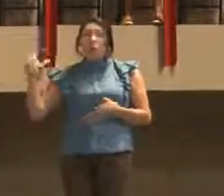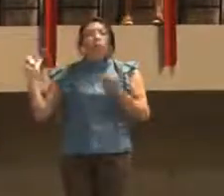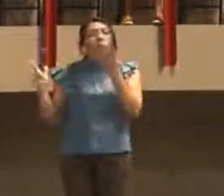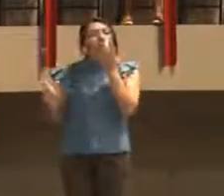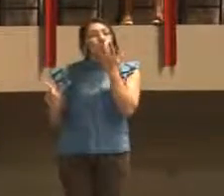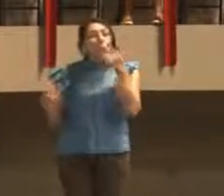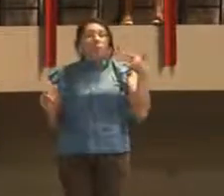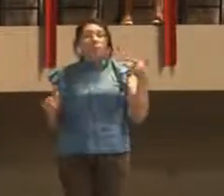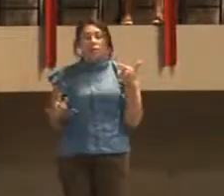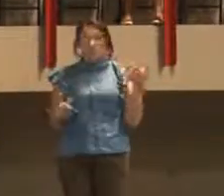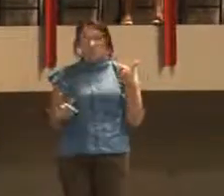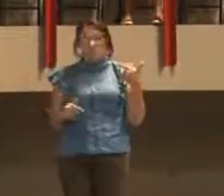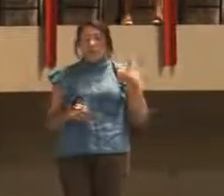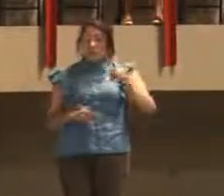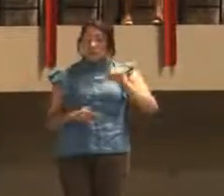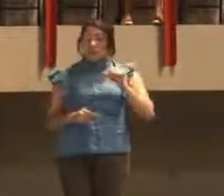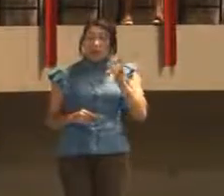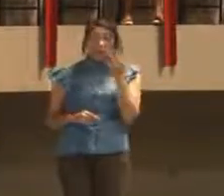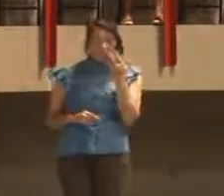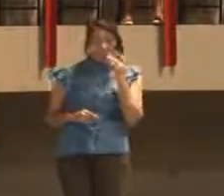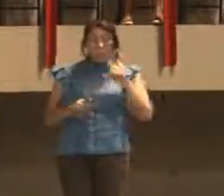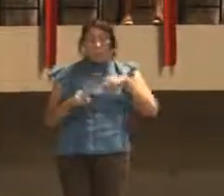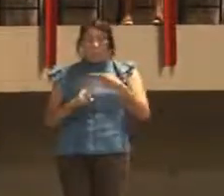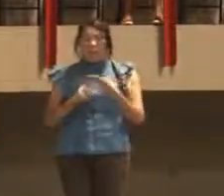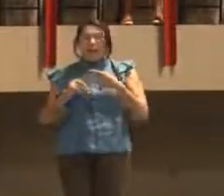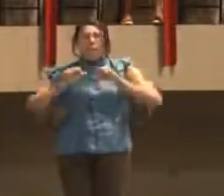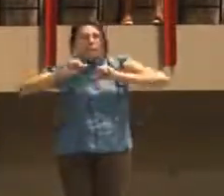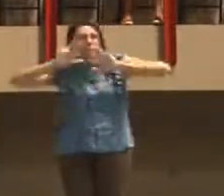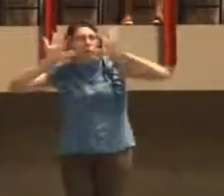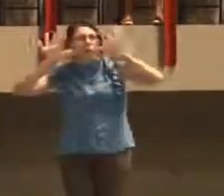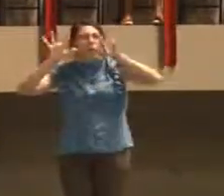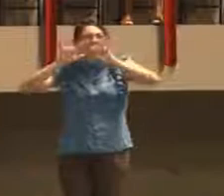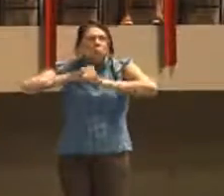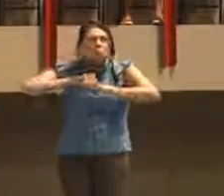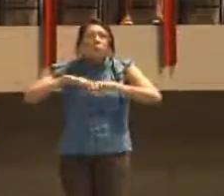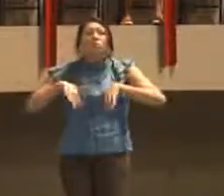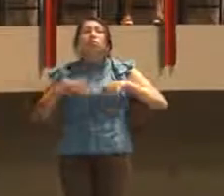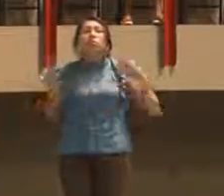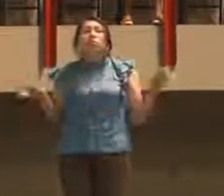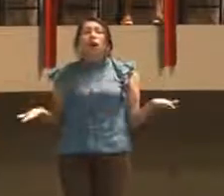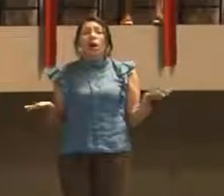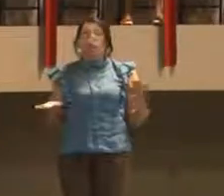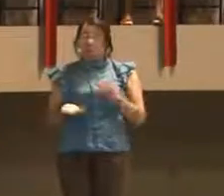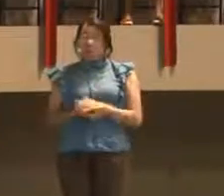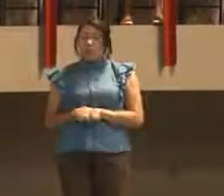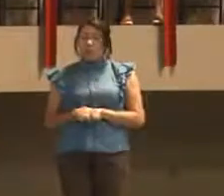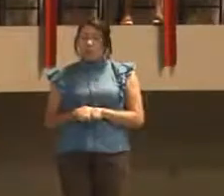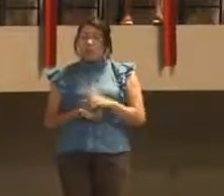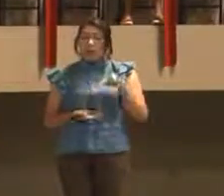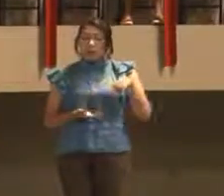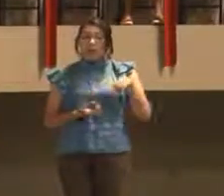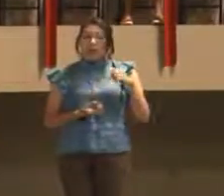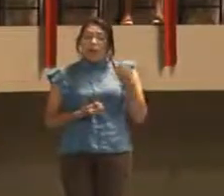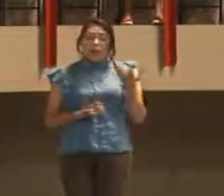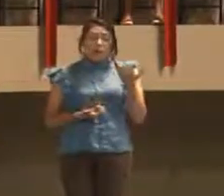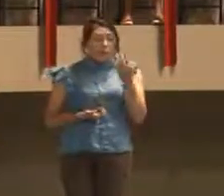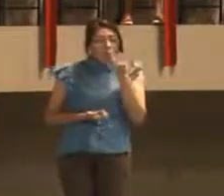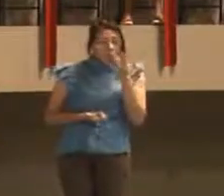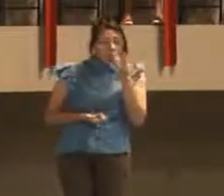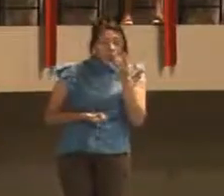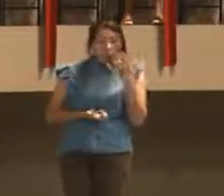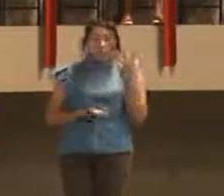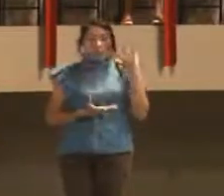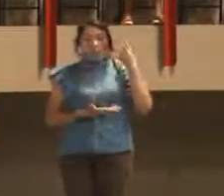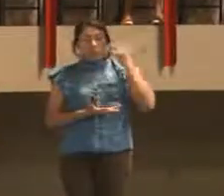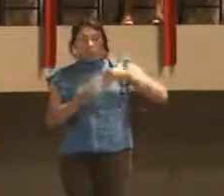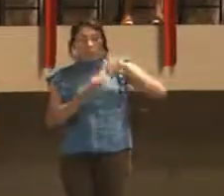escolher também a cor e a tonalidade. Quais são as cores secundárias? São aquelas que a gente obtém quando mistura com a outra. Então pode ser o